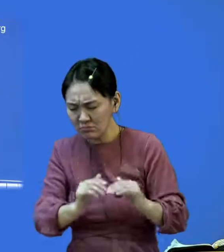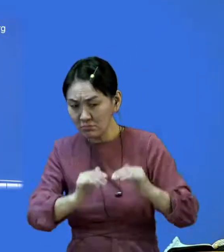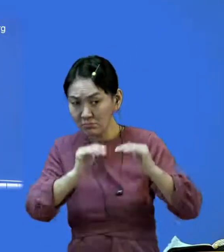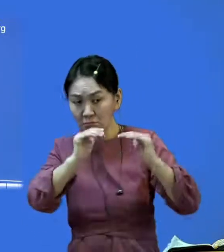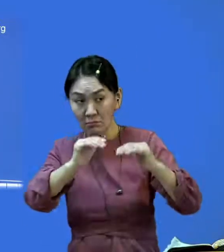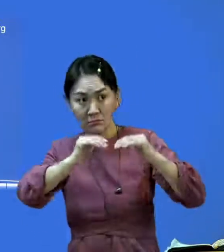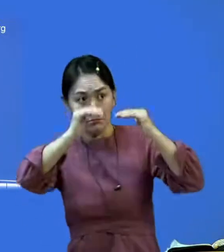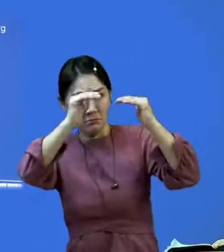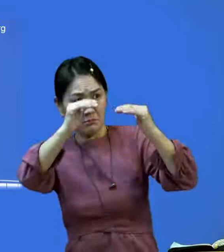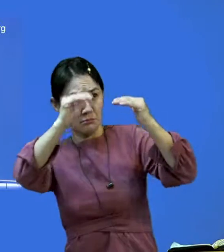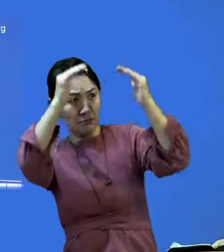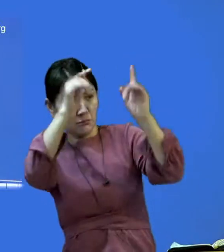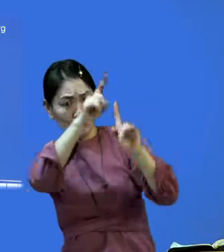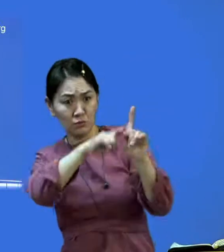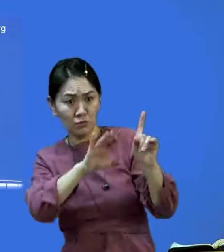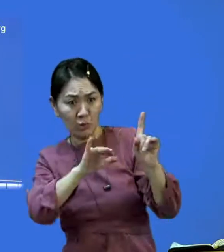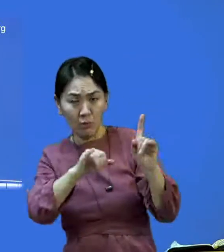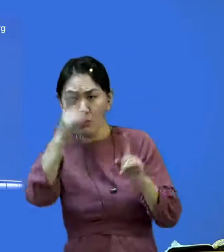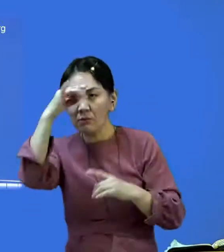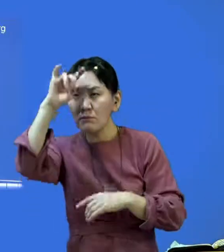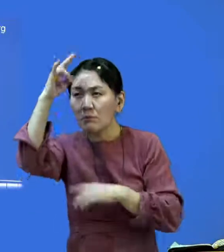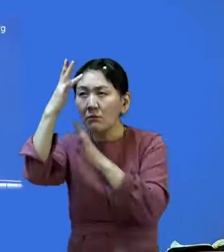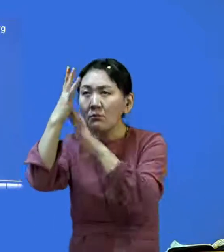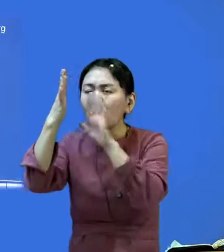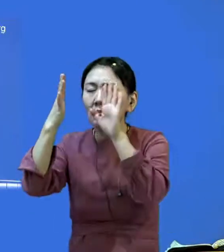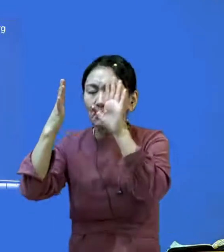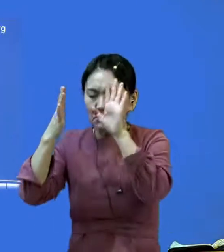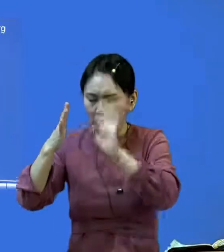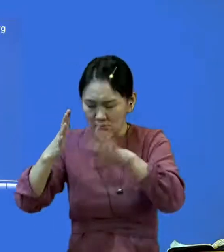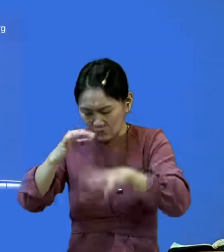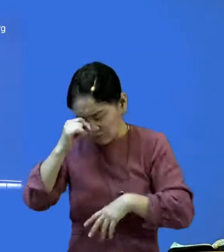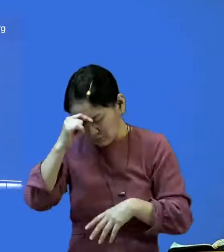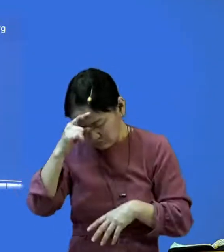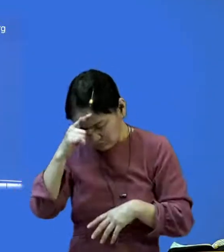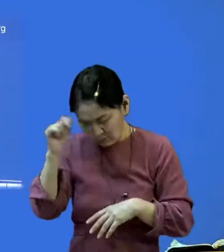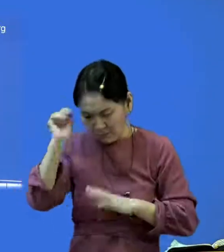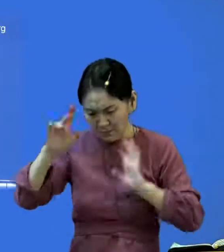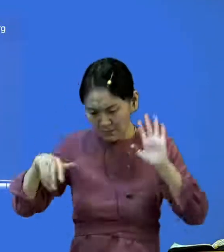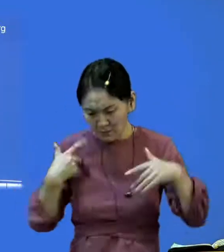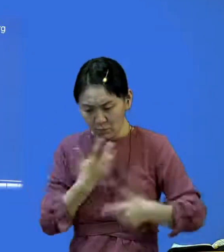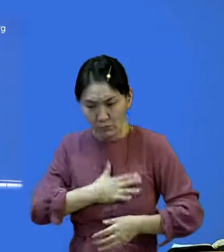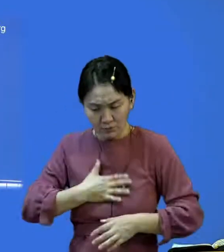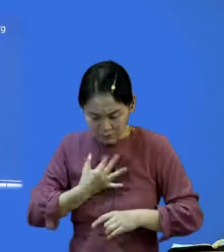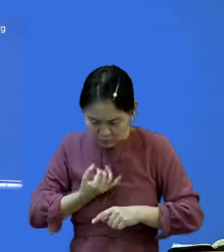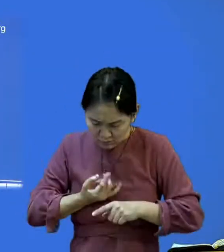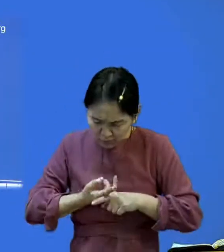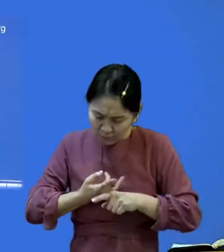нэгүслийг ажим ажмаар ухаарад энэ баяр хөөр талархал нь улам